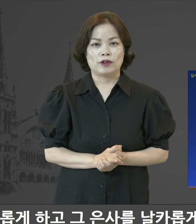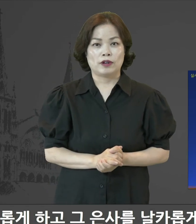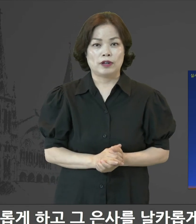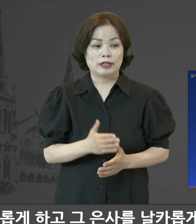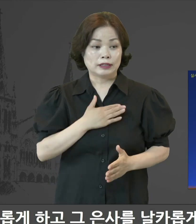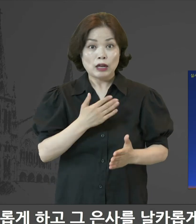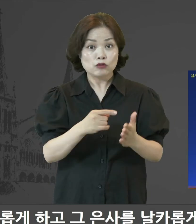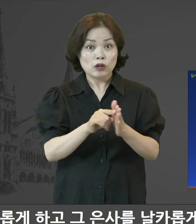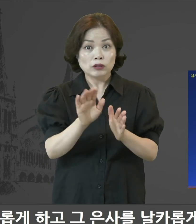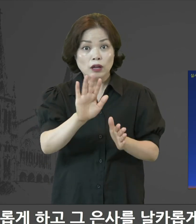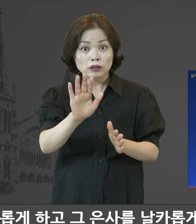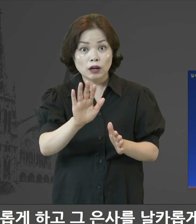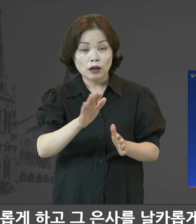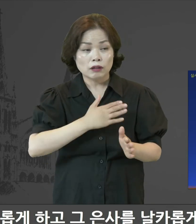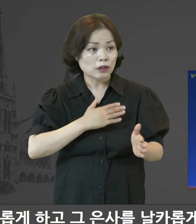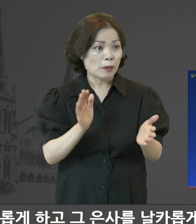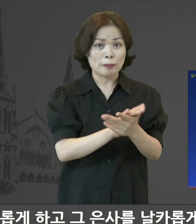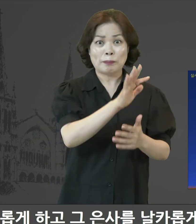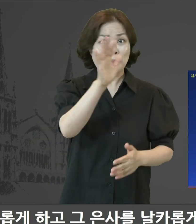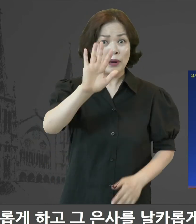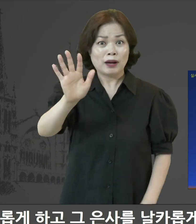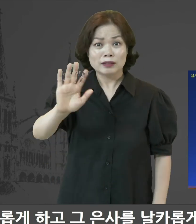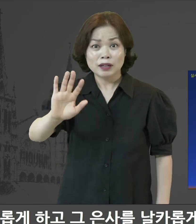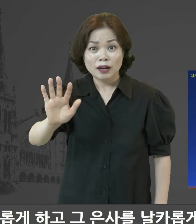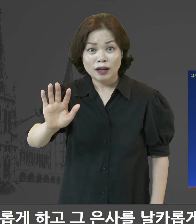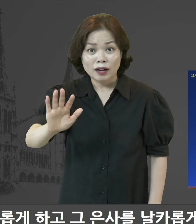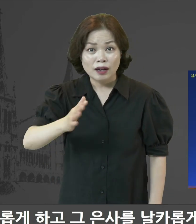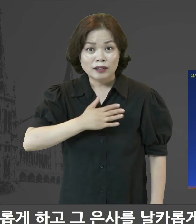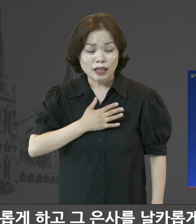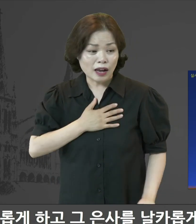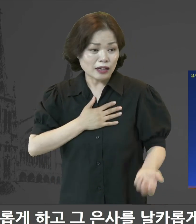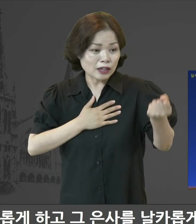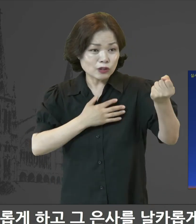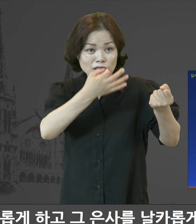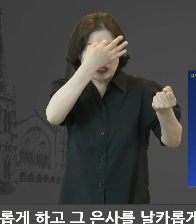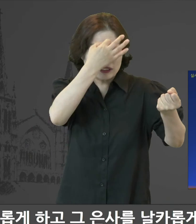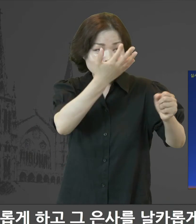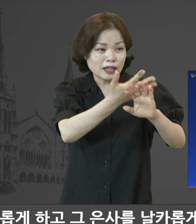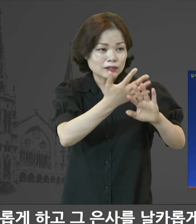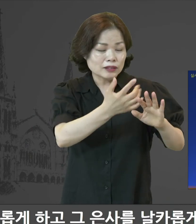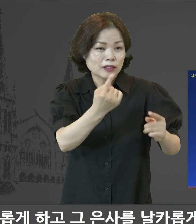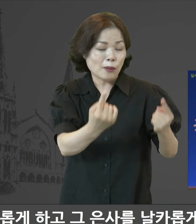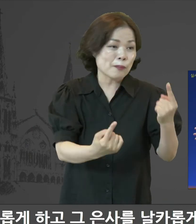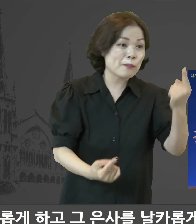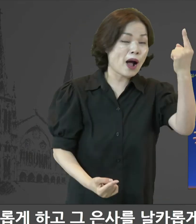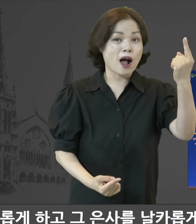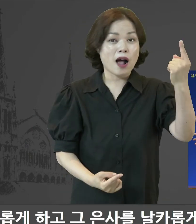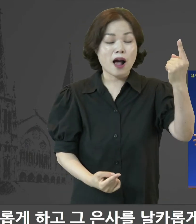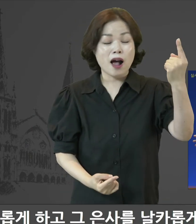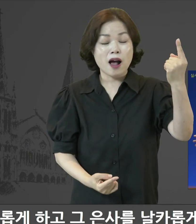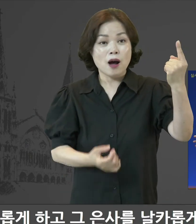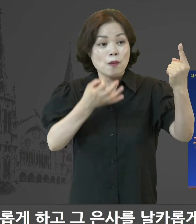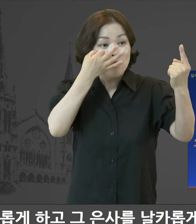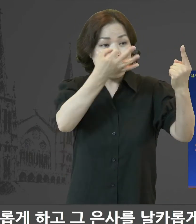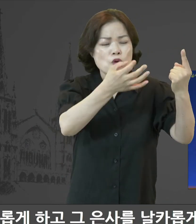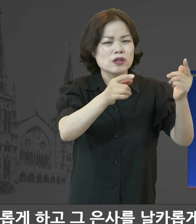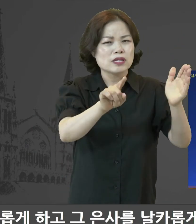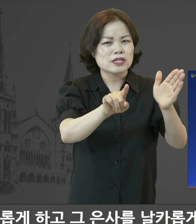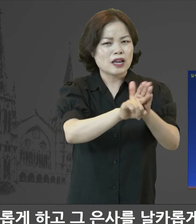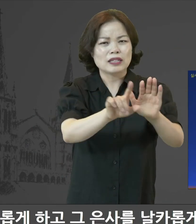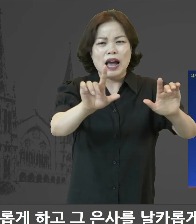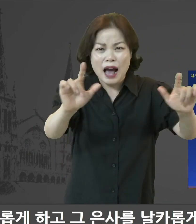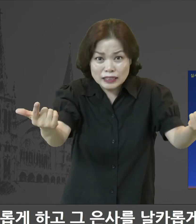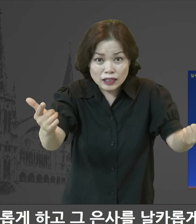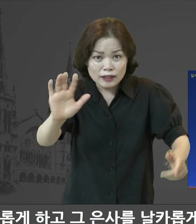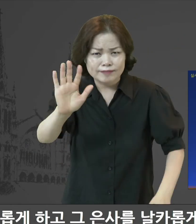나를 위한 게 아닙니다. 내가 빛나기 위한 것이 아닙니다. 내가 갖고 있는 재주가 다른 사람보다 더 탁월하고 우월하다는 것을 보이기 위한 것이